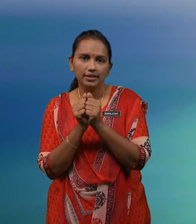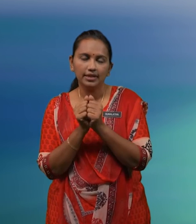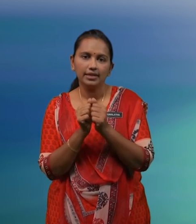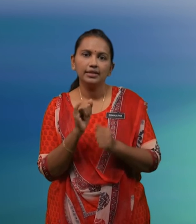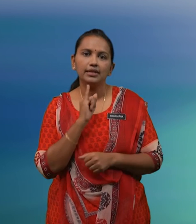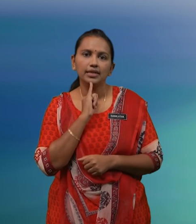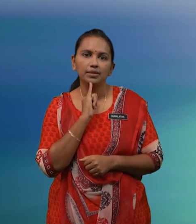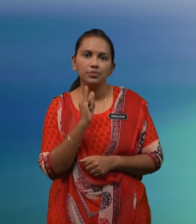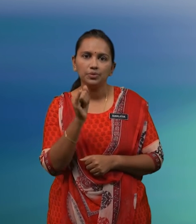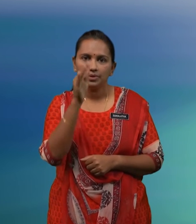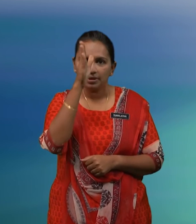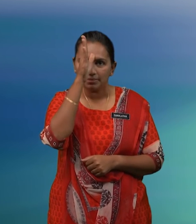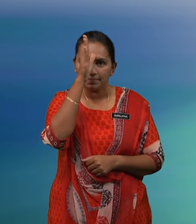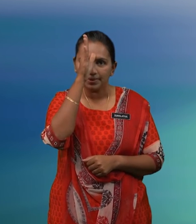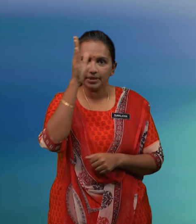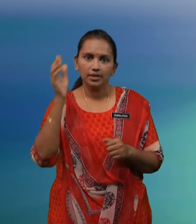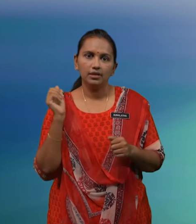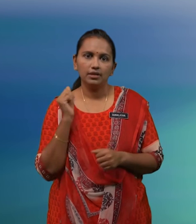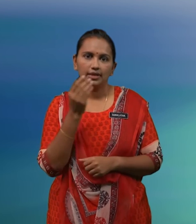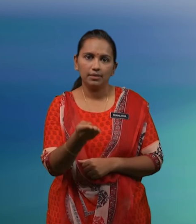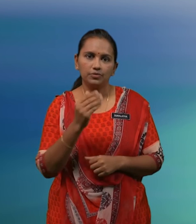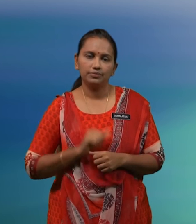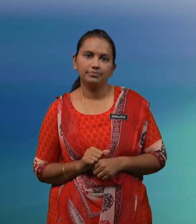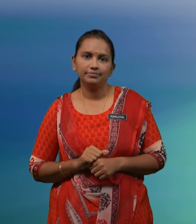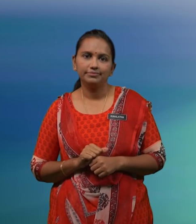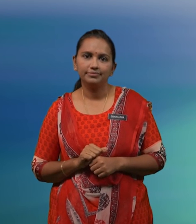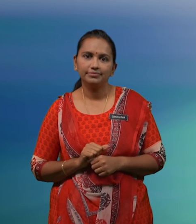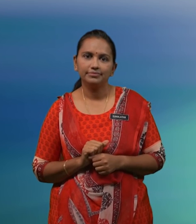dengan ibu bapa kamu.